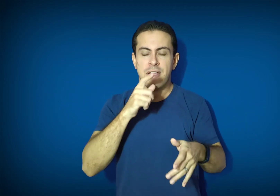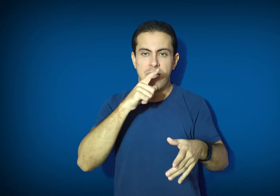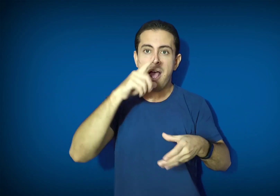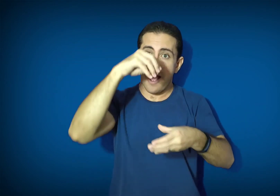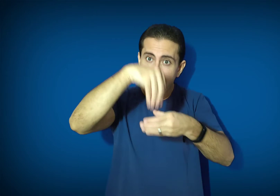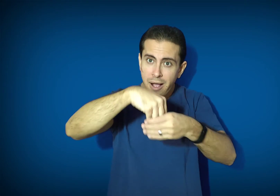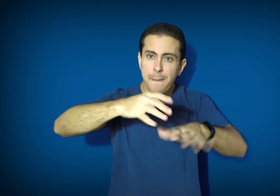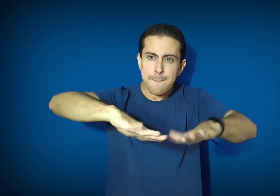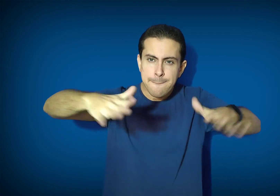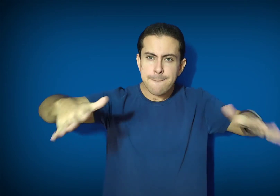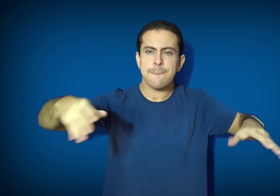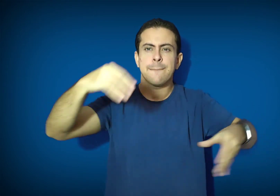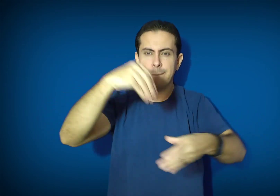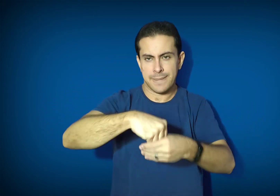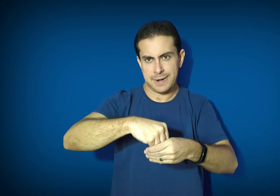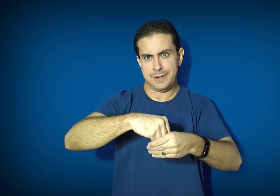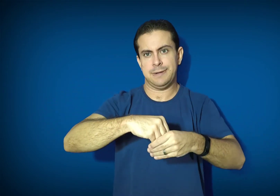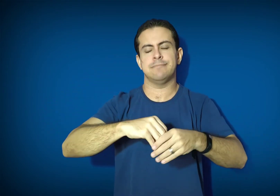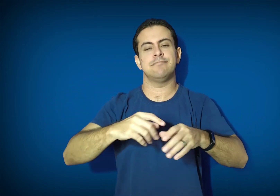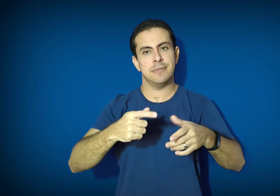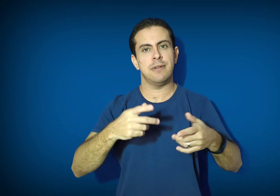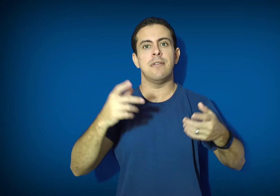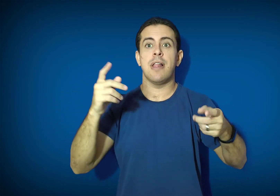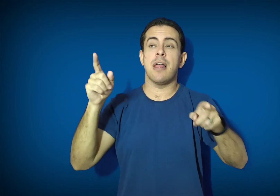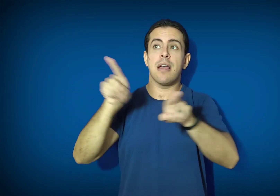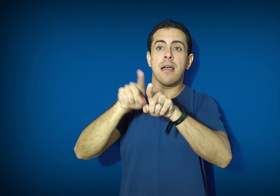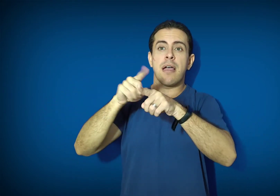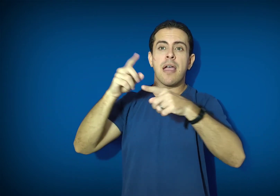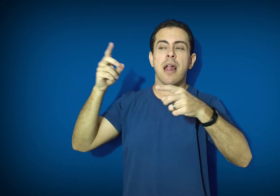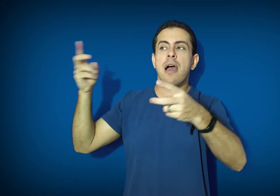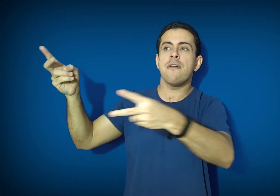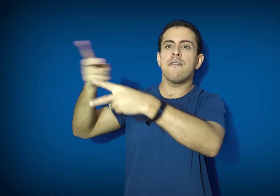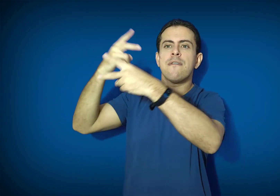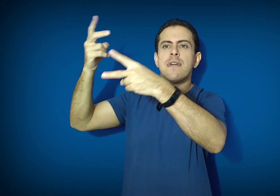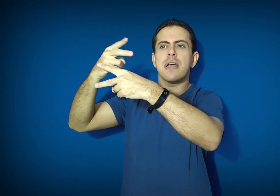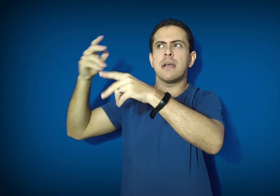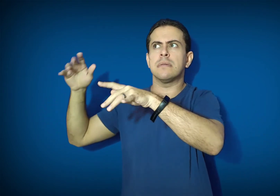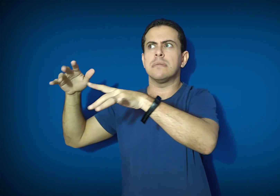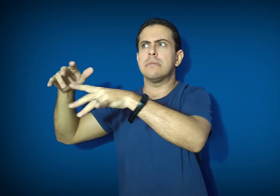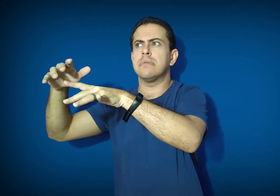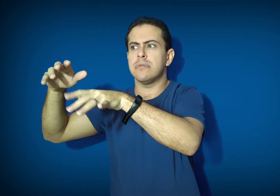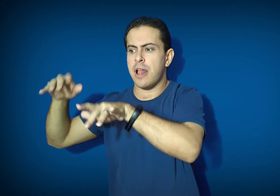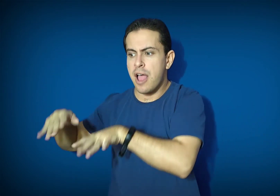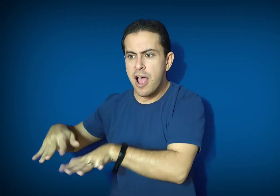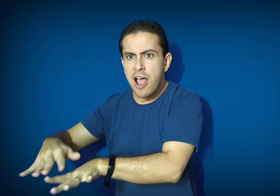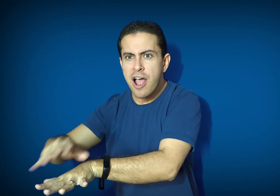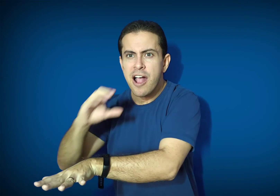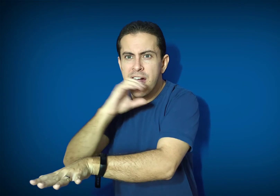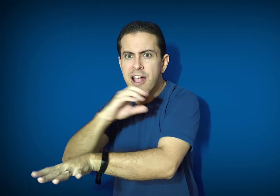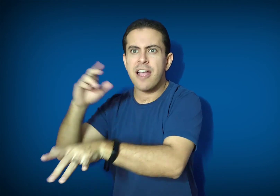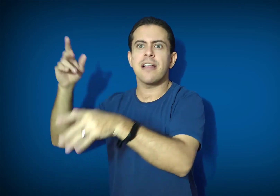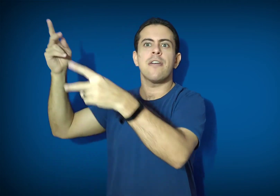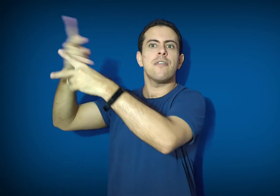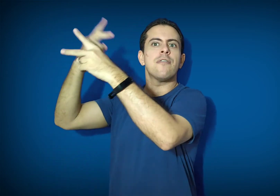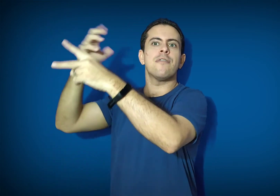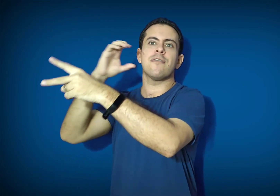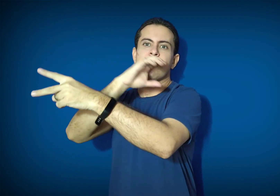vêm em direção a mais o centro da Terra, ao Equador. Isso também influencia os ventos, Onde